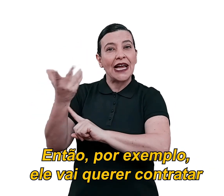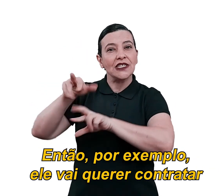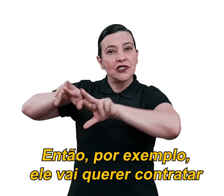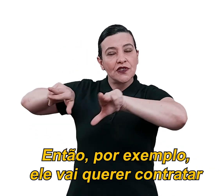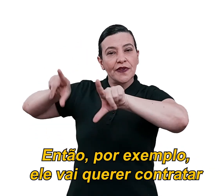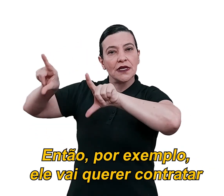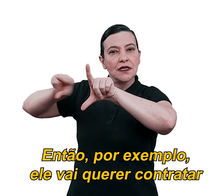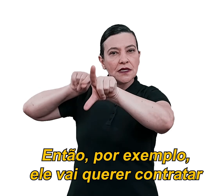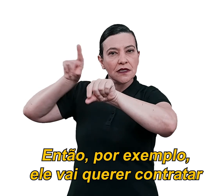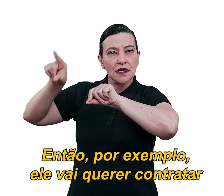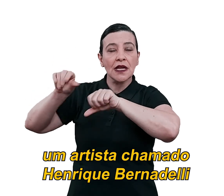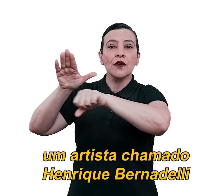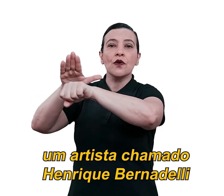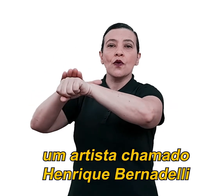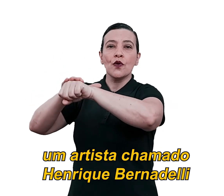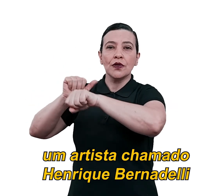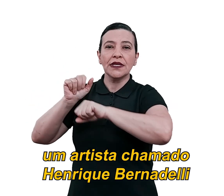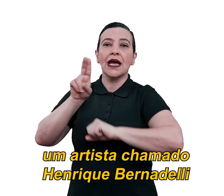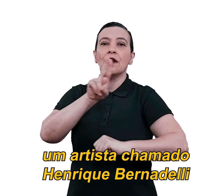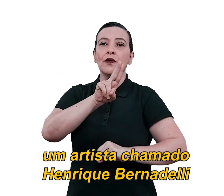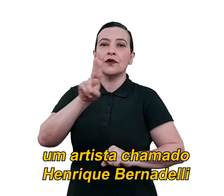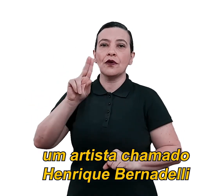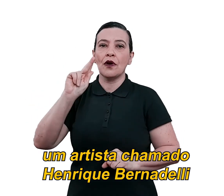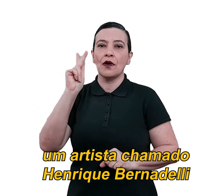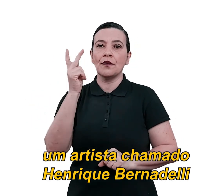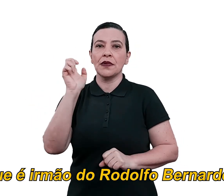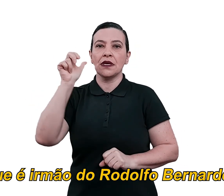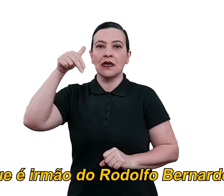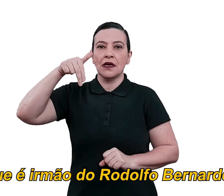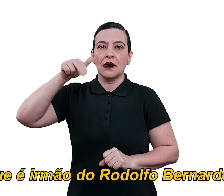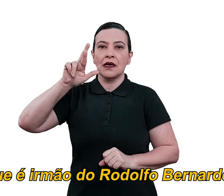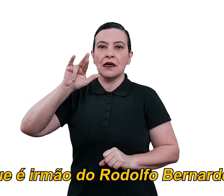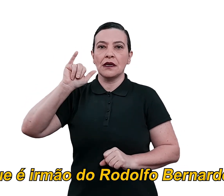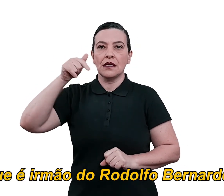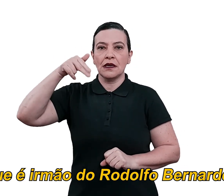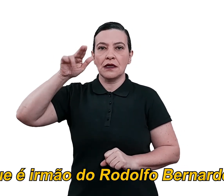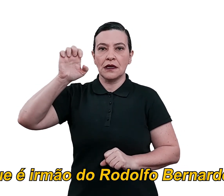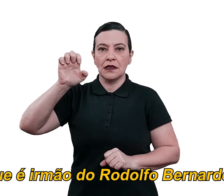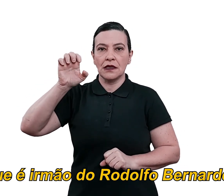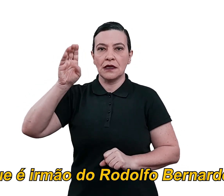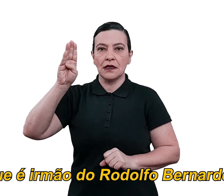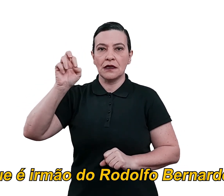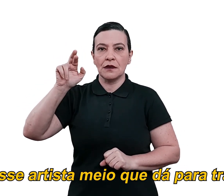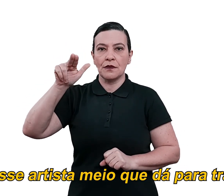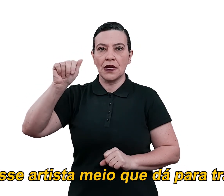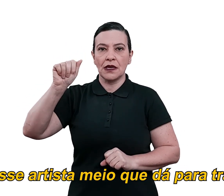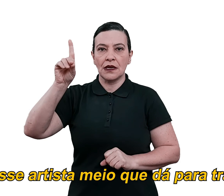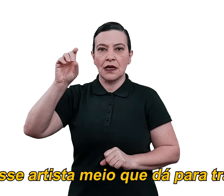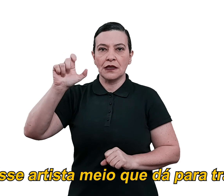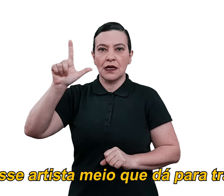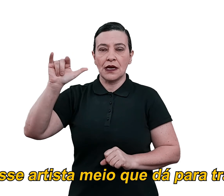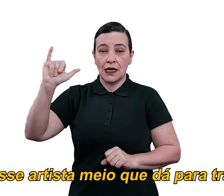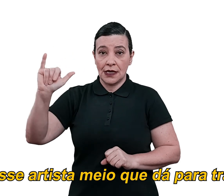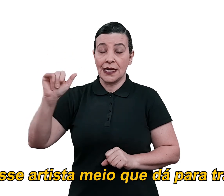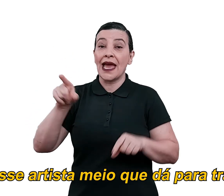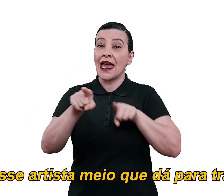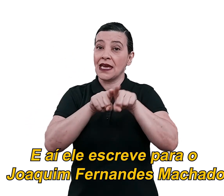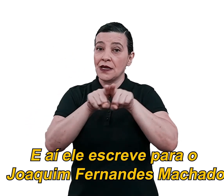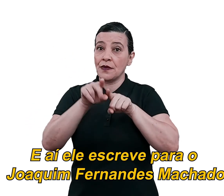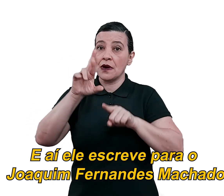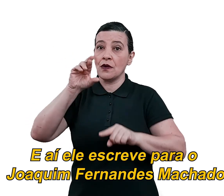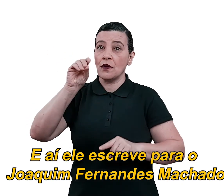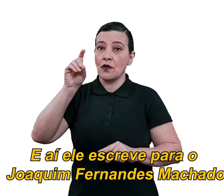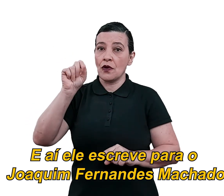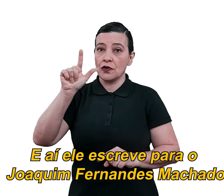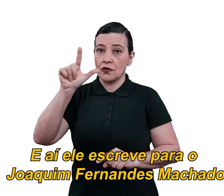por exemplo, ele vai querer contratar um artista chamado Henrique Bernadelli, que é irmão do Rodolfo Bernadelli. Esse artista meio que dá para